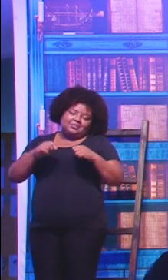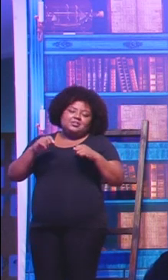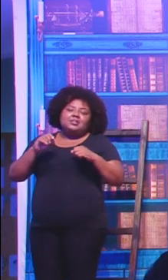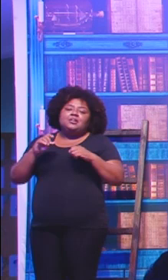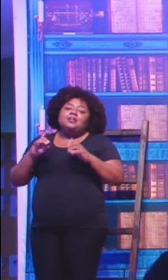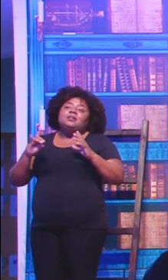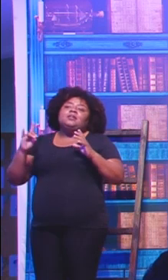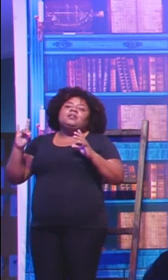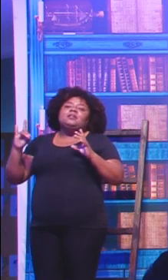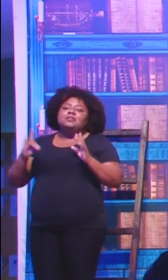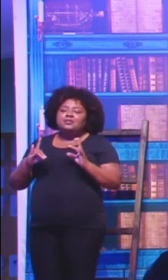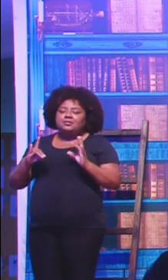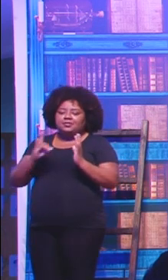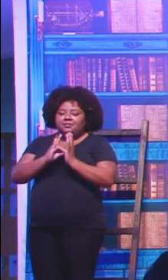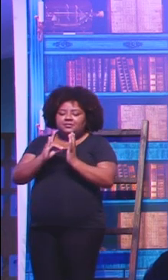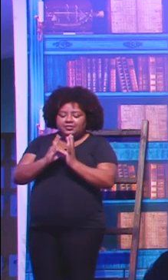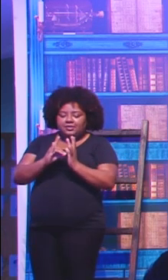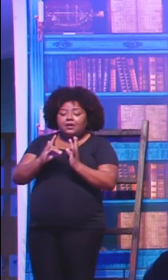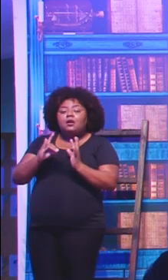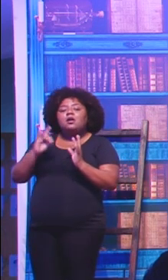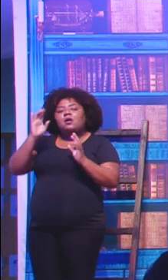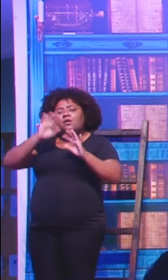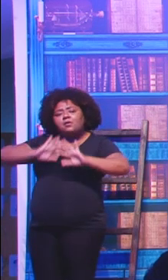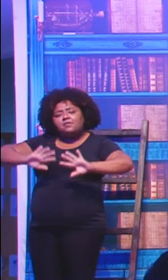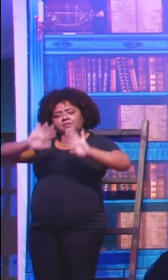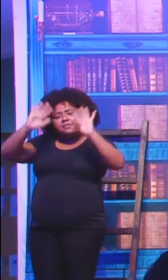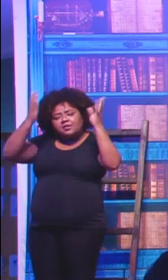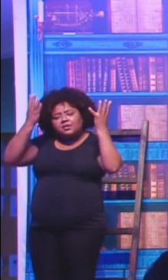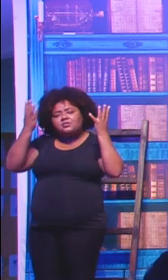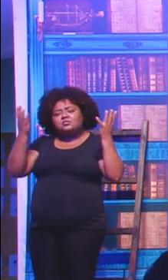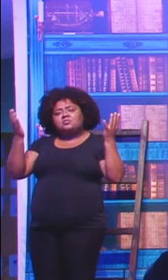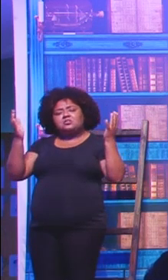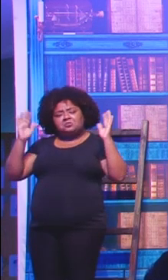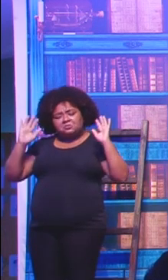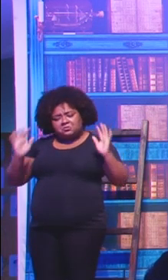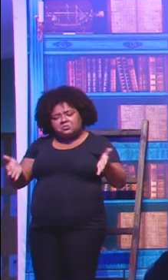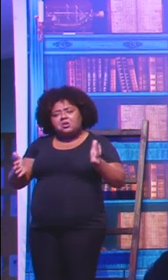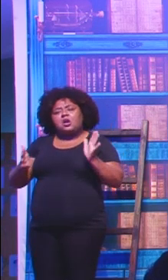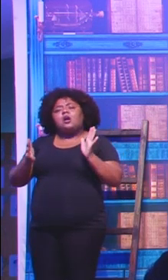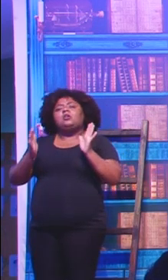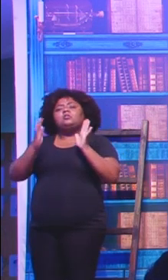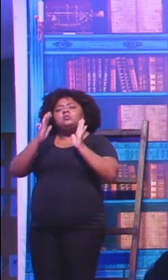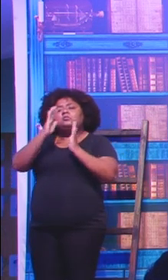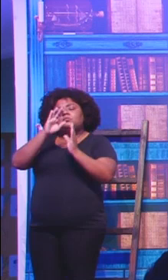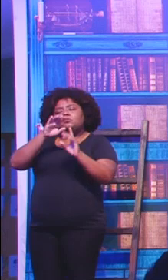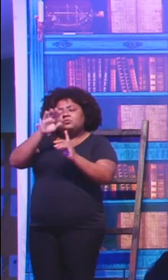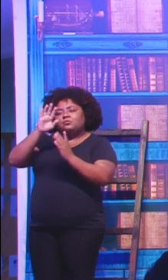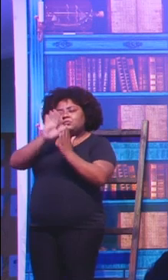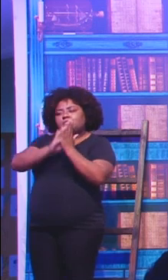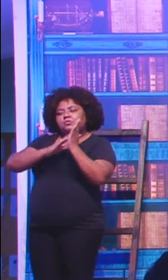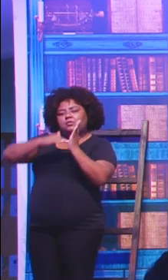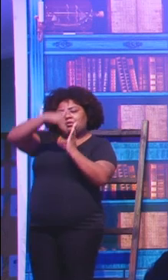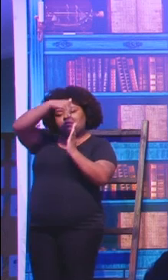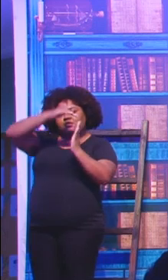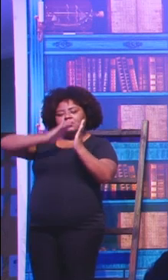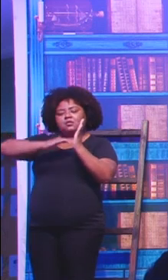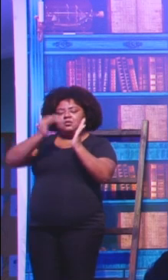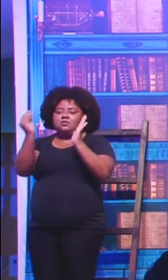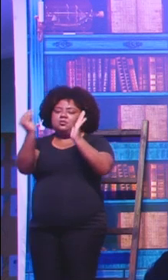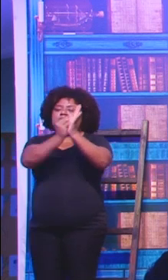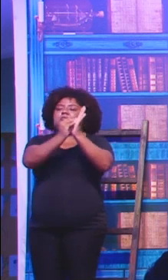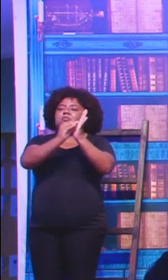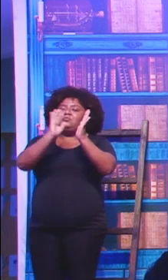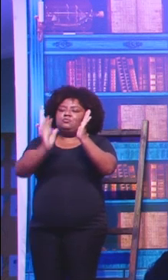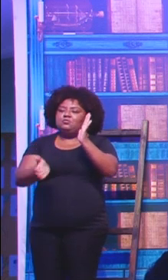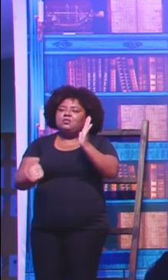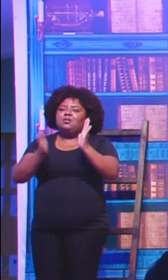Flica, que é essa festa que já se consolidou no calendário cultural e artístico da Bahia. As pessoas já esperam com